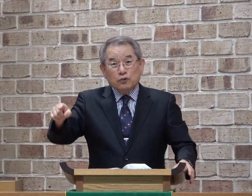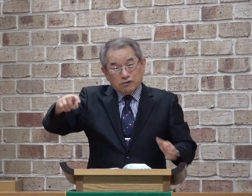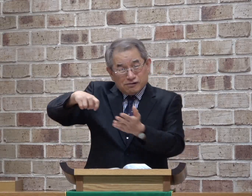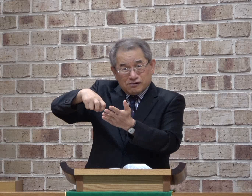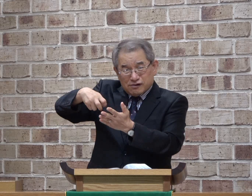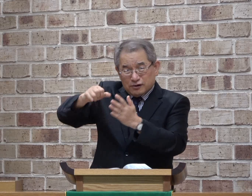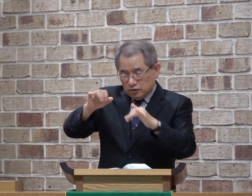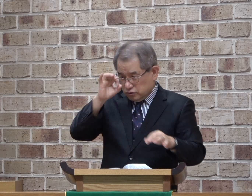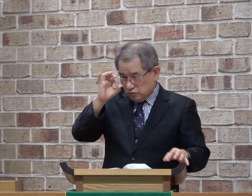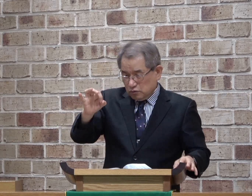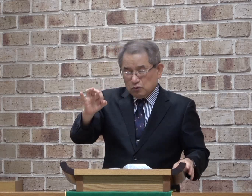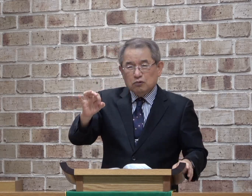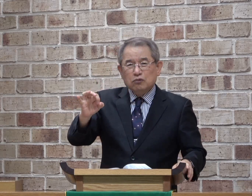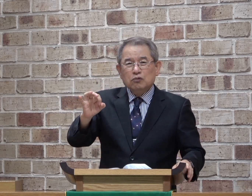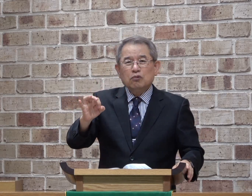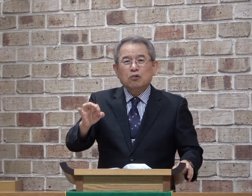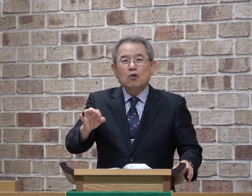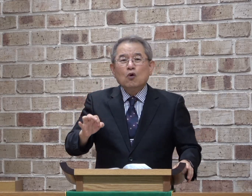걷지 못하는